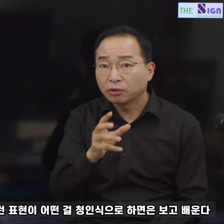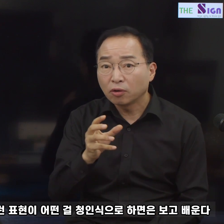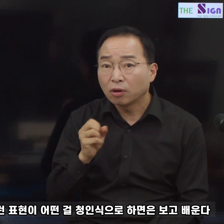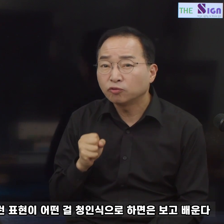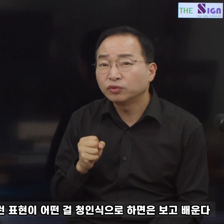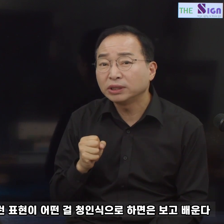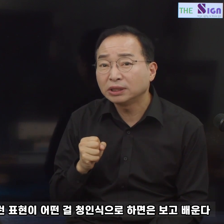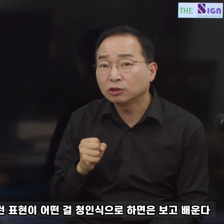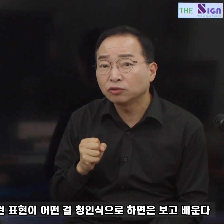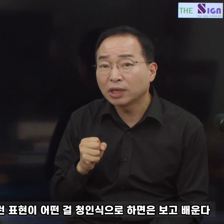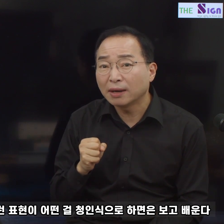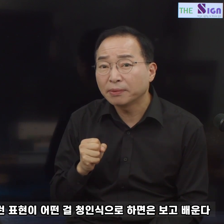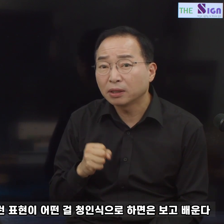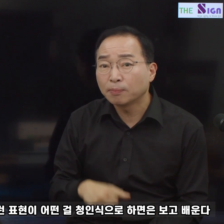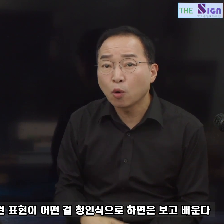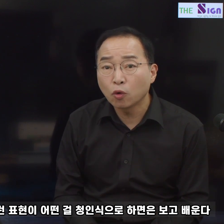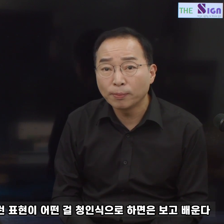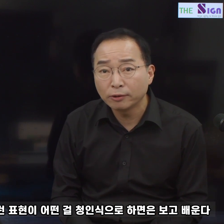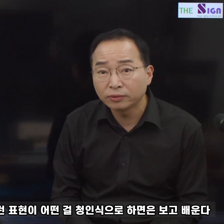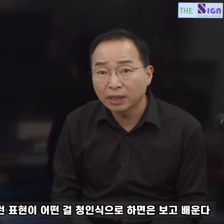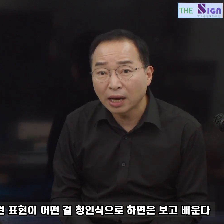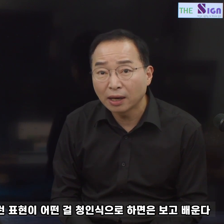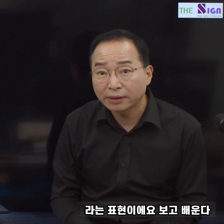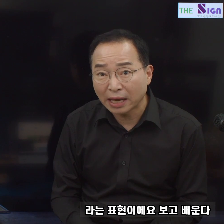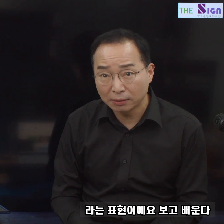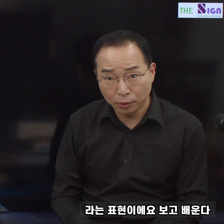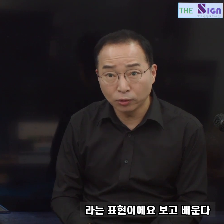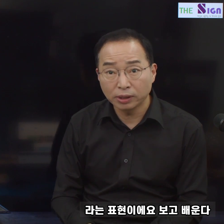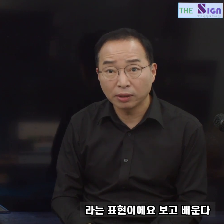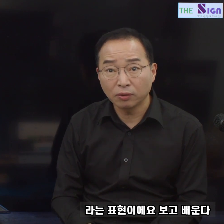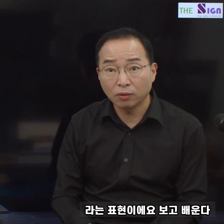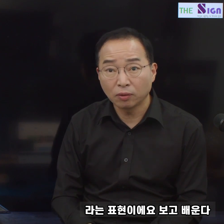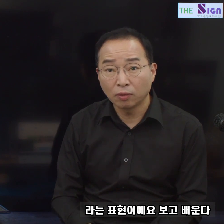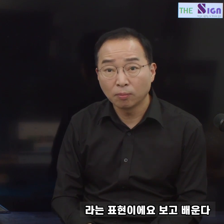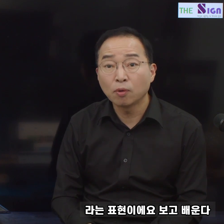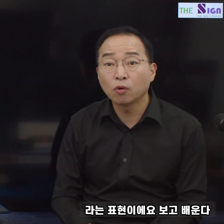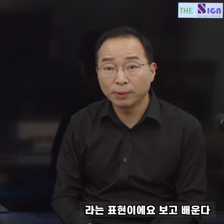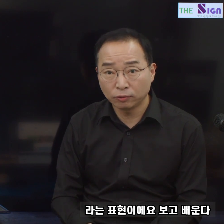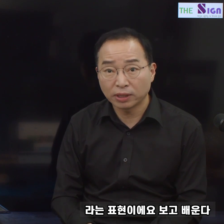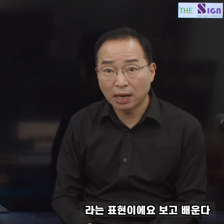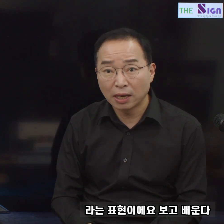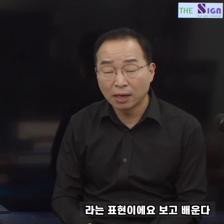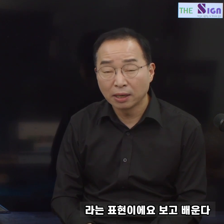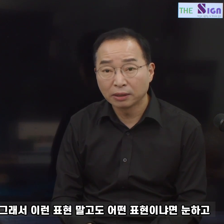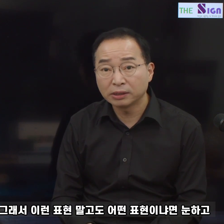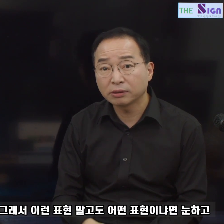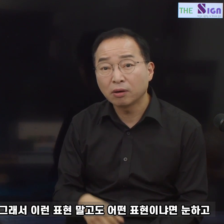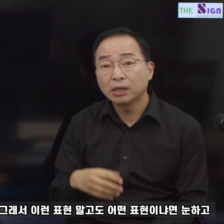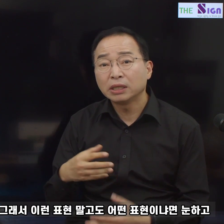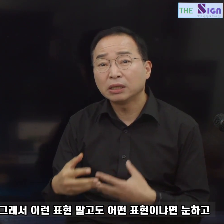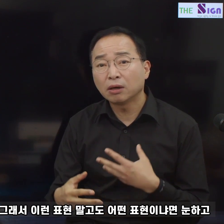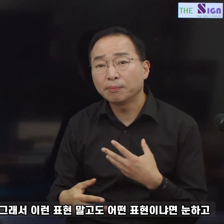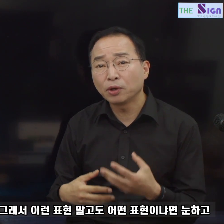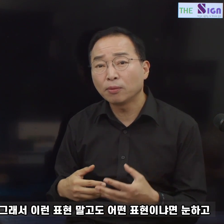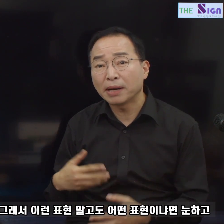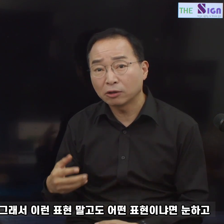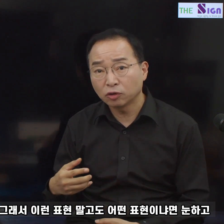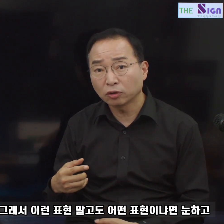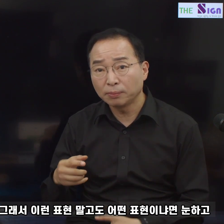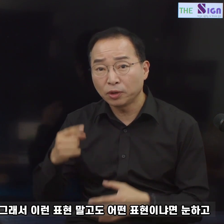걸 우리식으로 하면은 보고 배운다 라는 표현이에요. 보고 배운다. 그래서 이런 표현 말고도 어떤